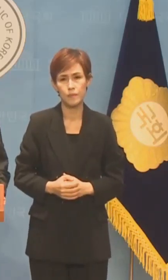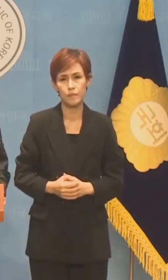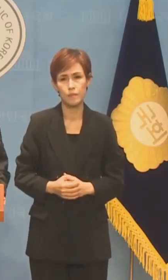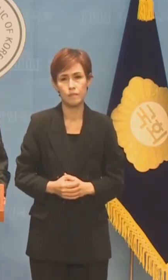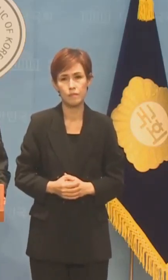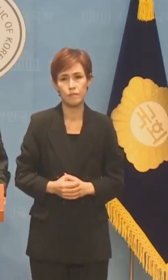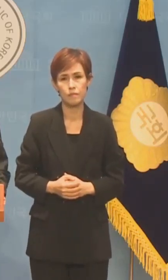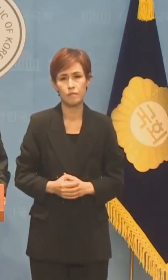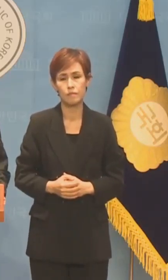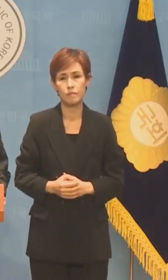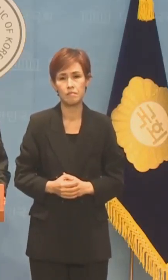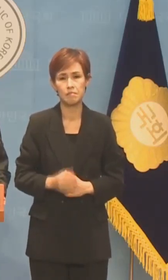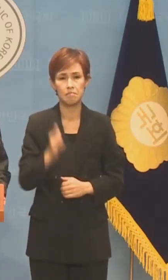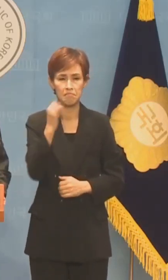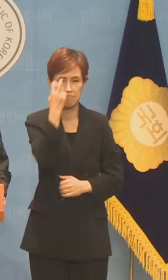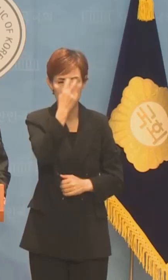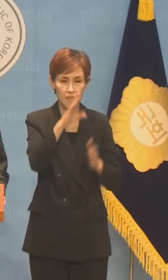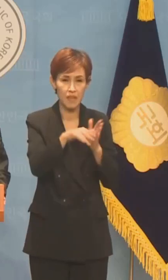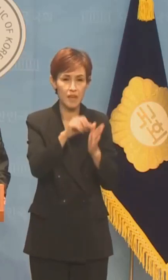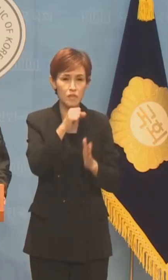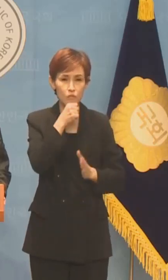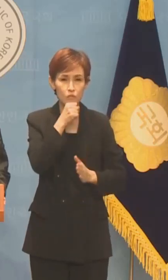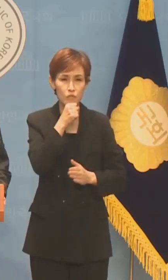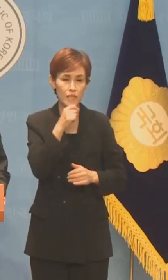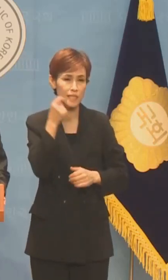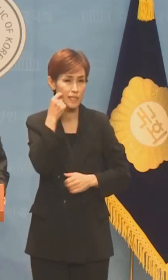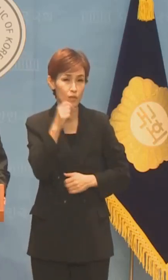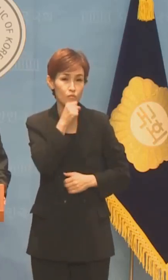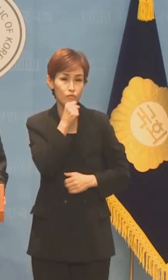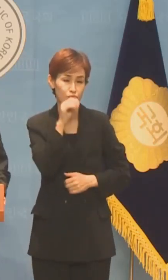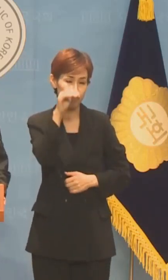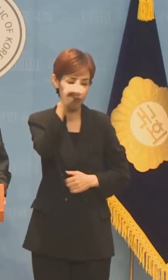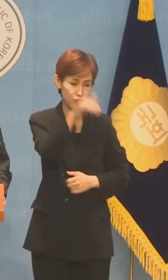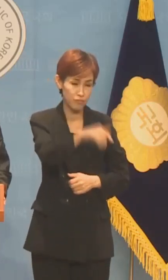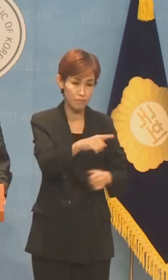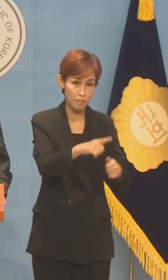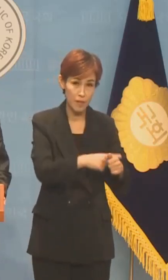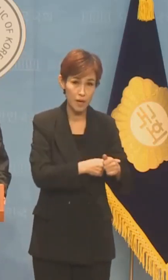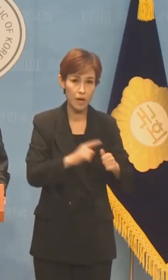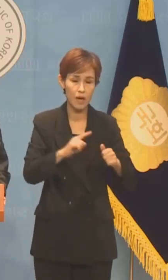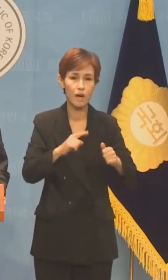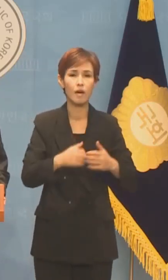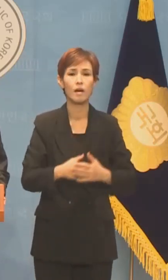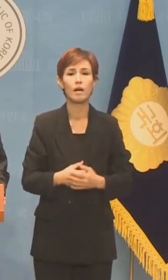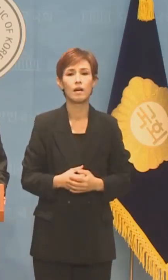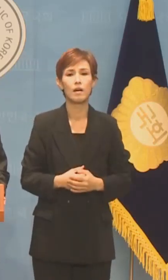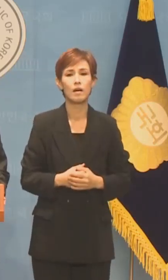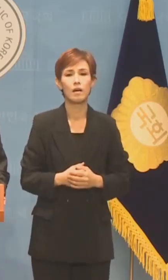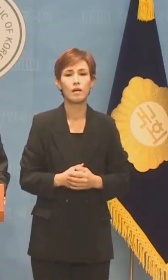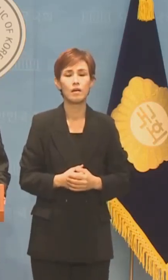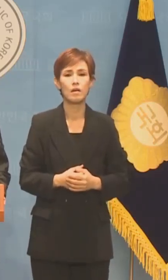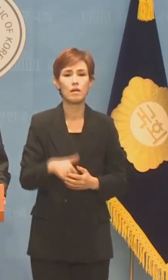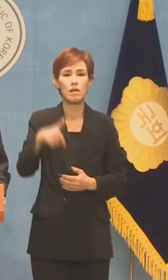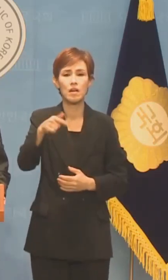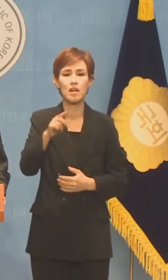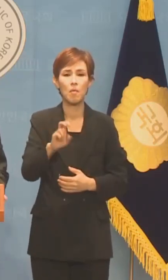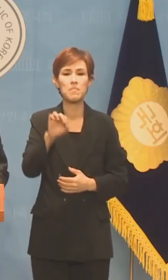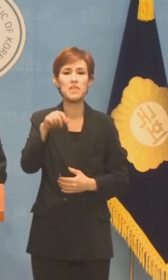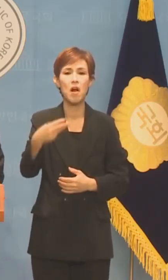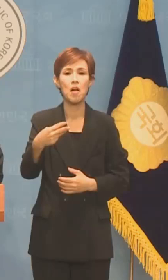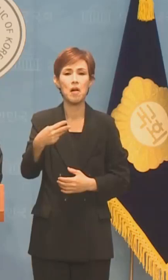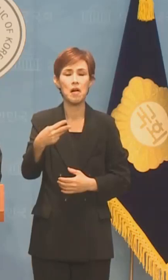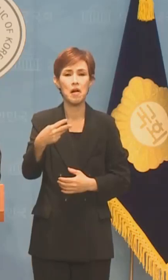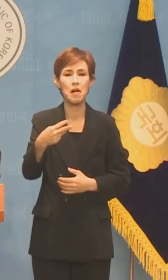각종 여론조사에서 지지율이 추락하자 민주당은 국민의 목에 검열이라는 흉기를 갖다